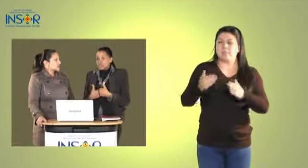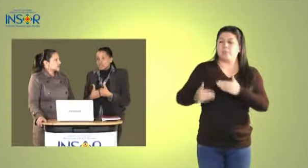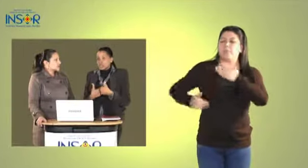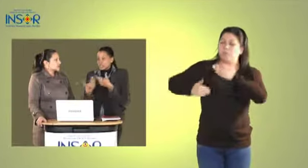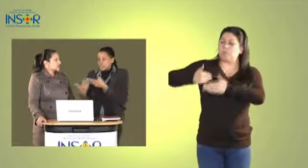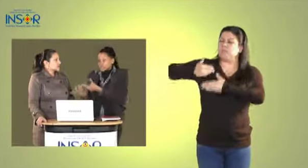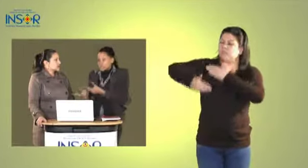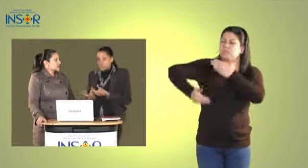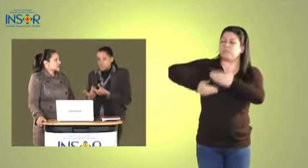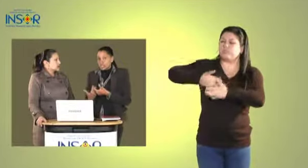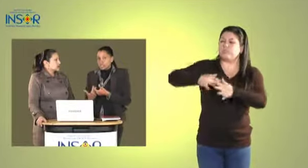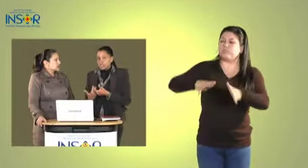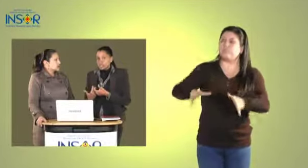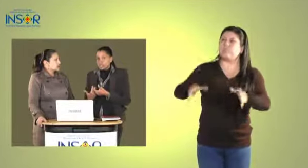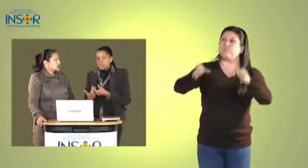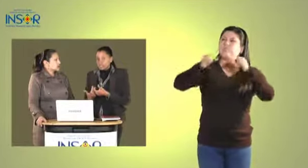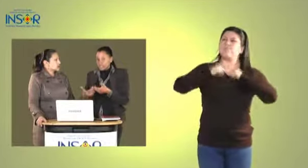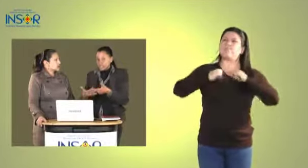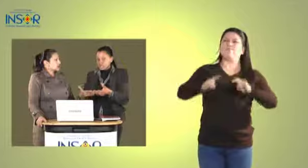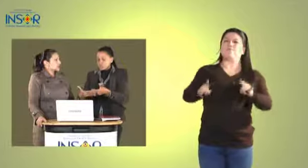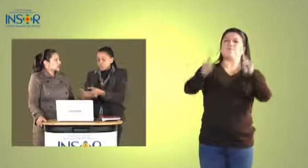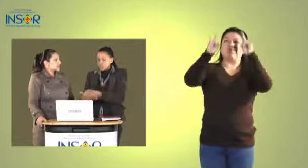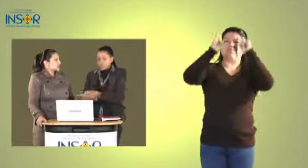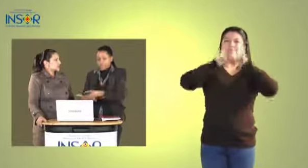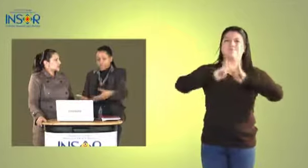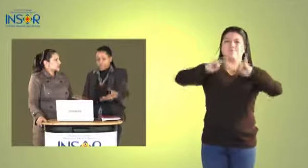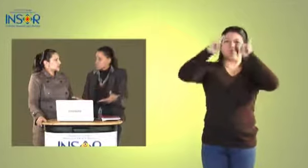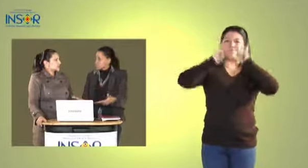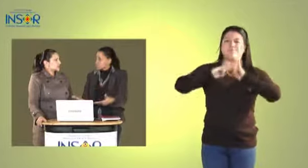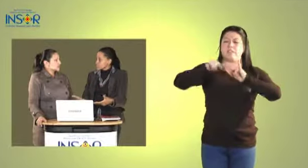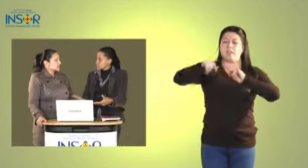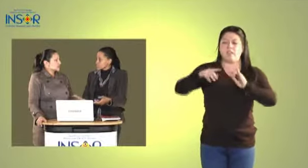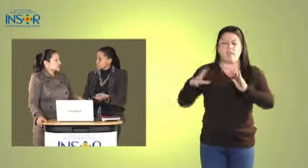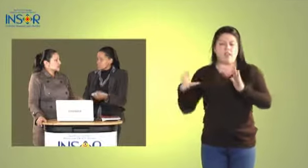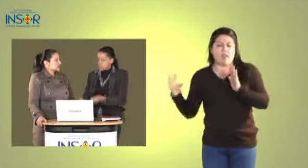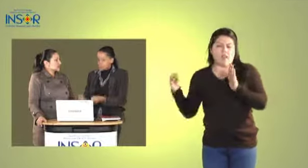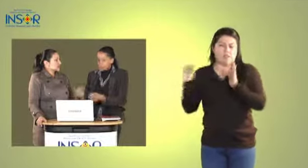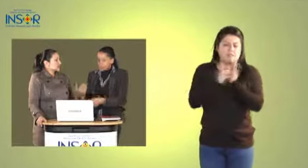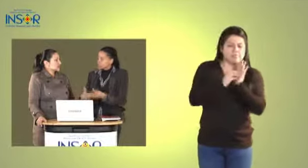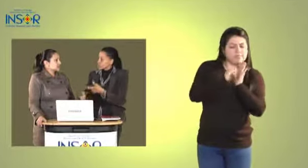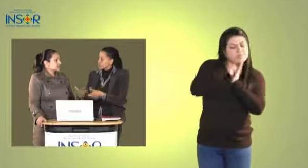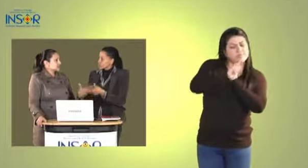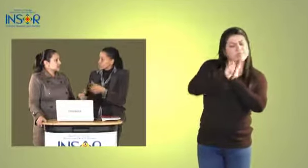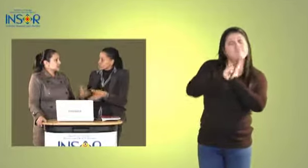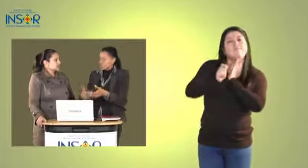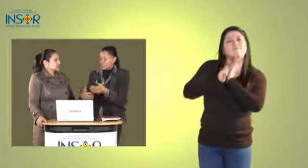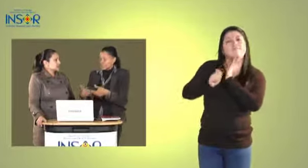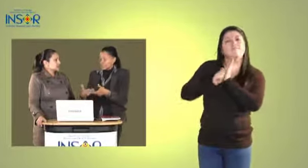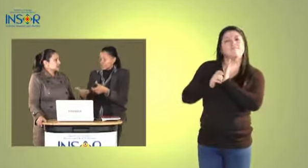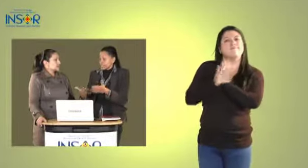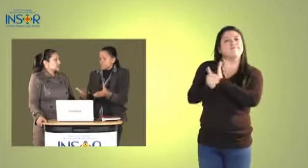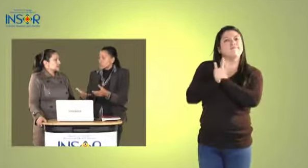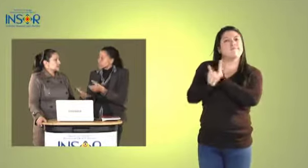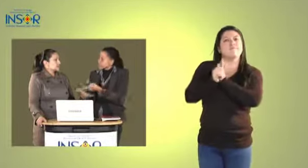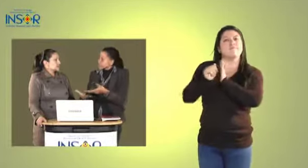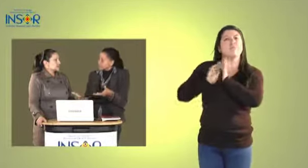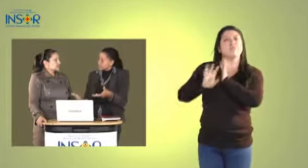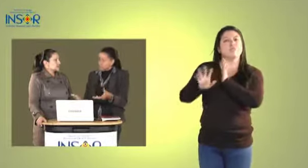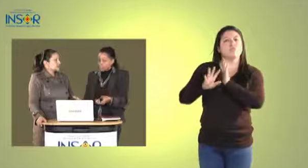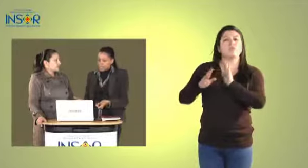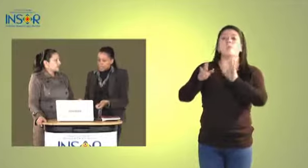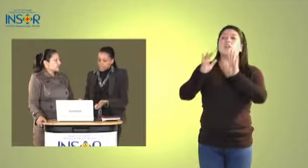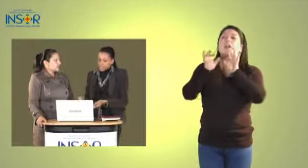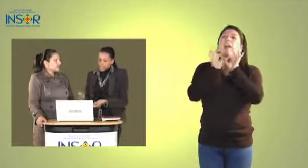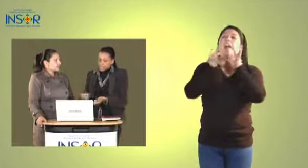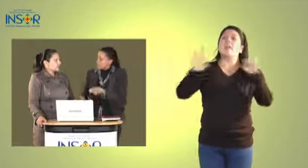adquiriendo ellos a partir de todo lo que acabamos de mencionar, para que ellos puedan plasmar eso en un escrito, y así se van mirando esas destrezas